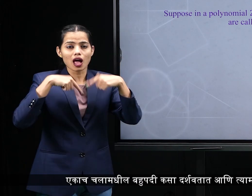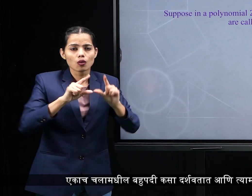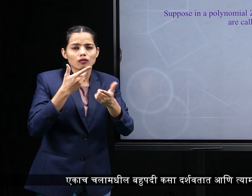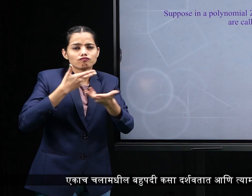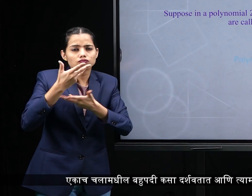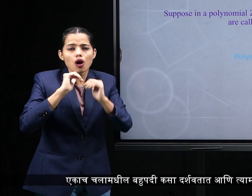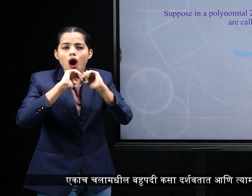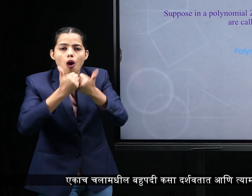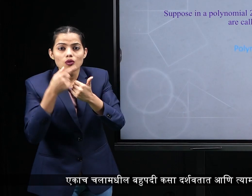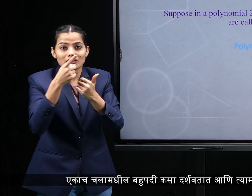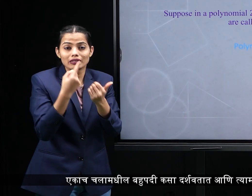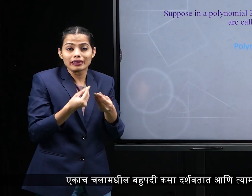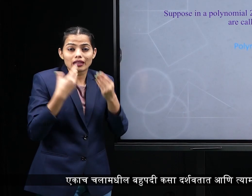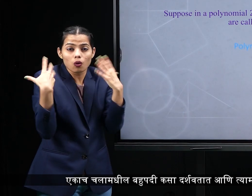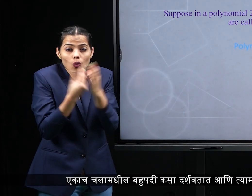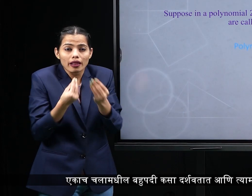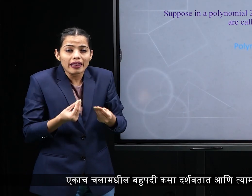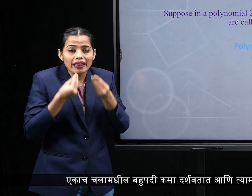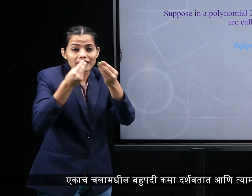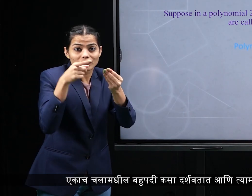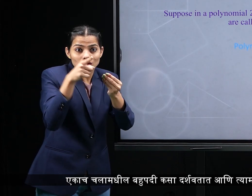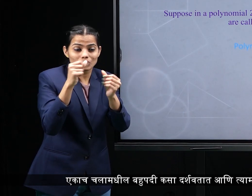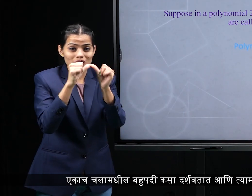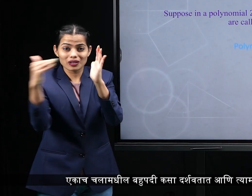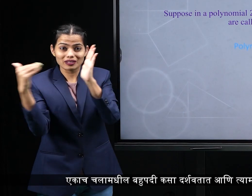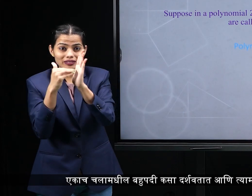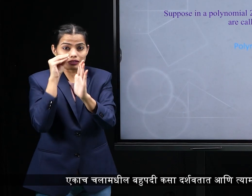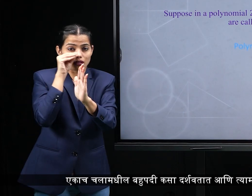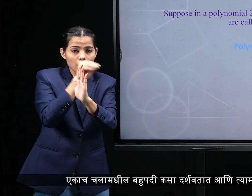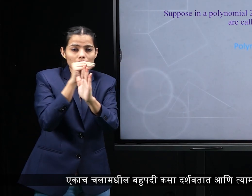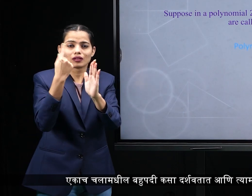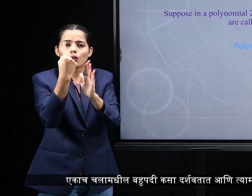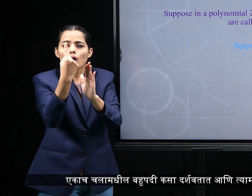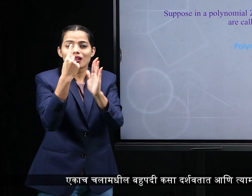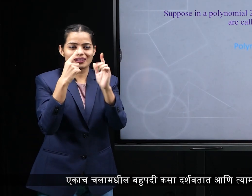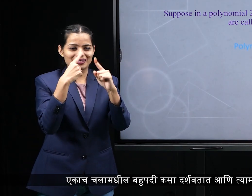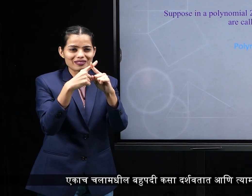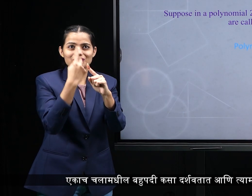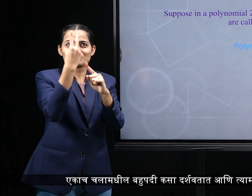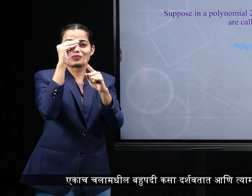एकाच चलामधील बहुपदी कसा दर्शवतात आणि त्यामधील संख्यात्मक संख्या कशा